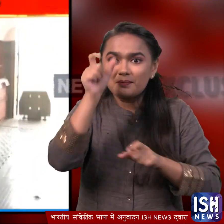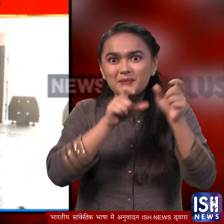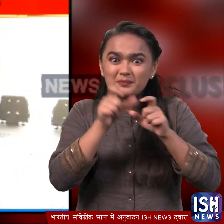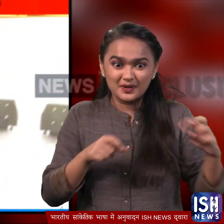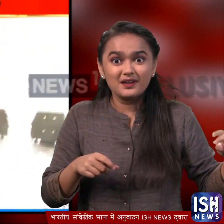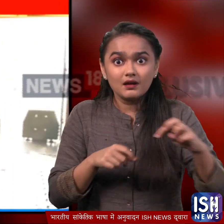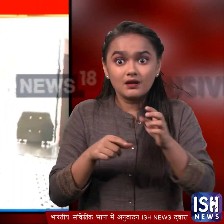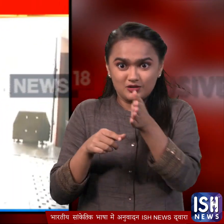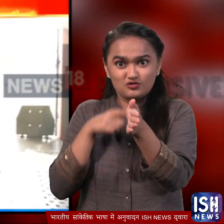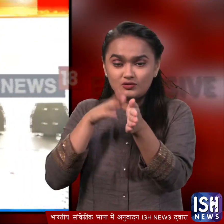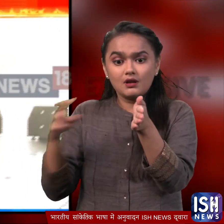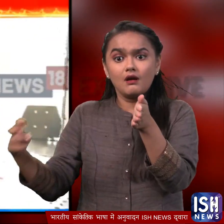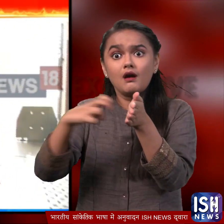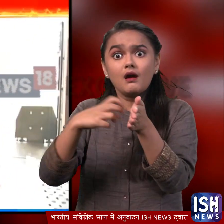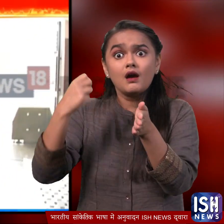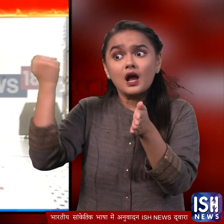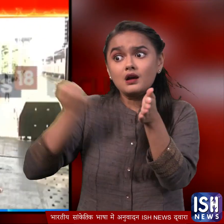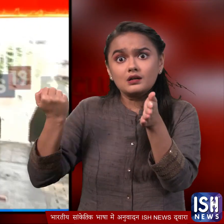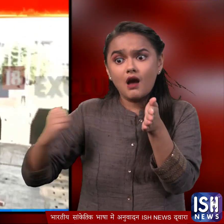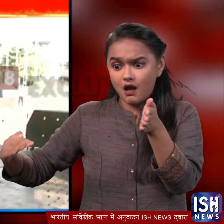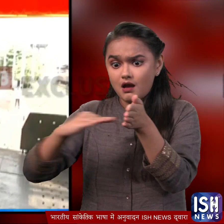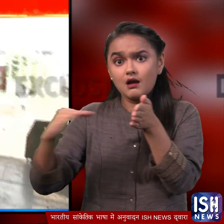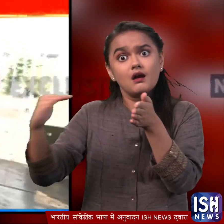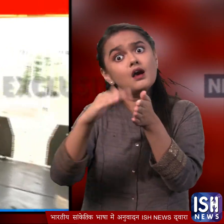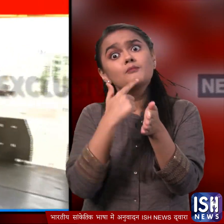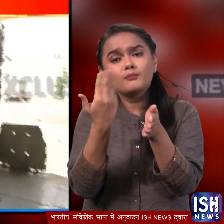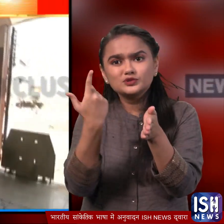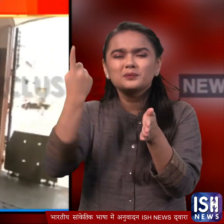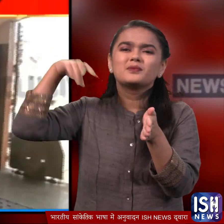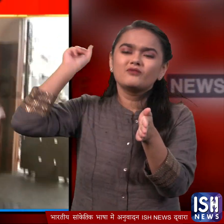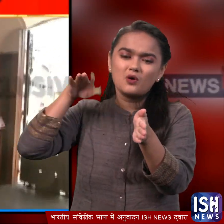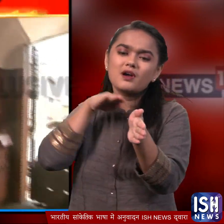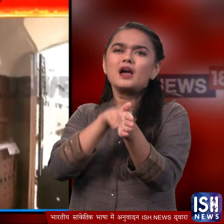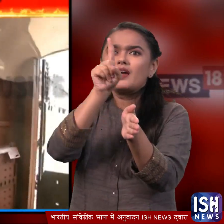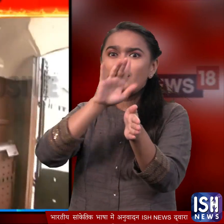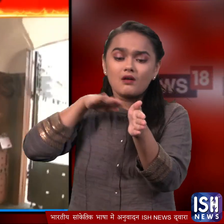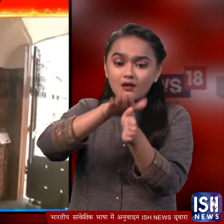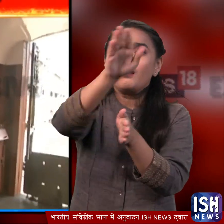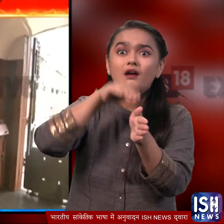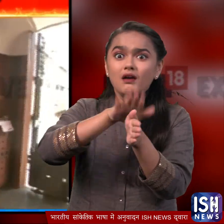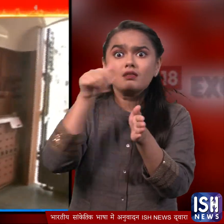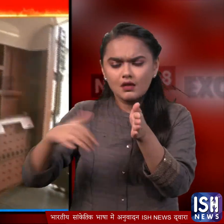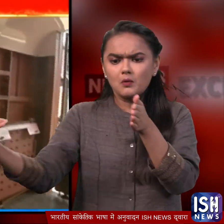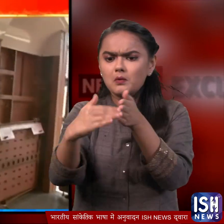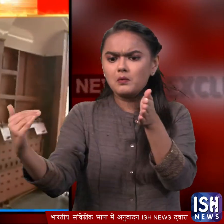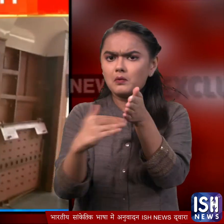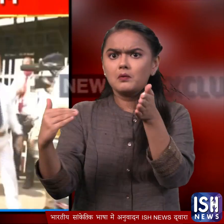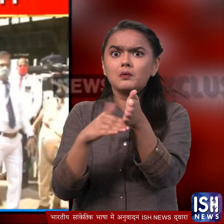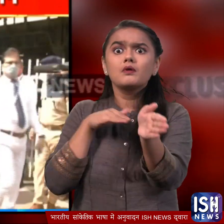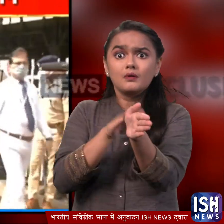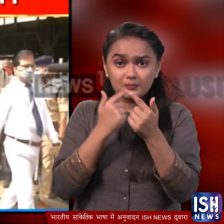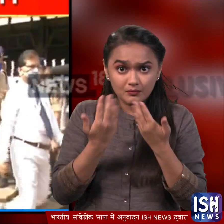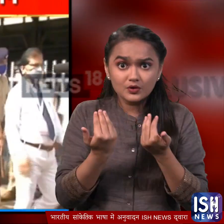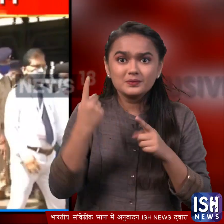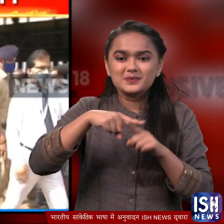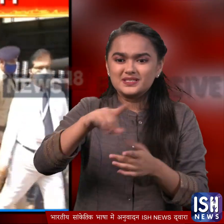दरवाजों से चढ़ते हैं उन दरवाजों से भी वाहनों की लोडिंग हो सकेगी। देखिए, ये जो दरवाजे लगाए गए हैं यहाँ पर लोडिंग हो सकेगी।